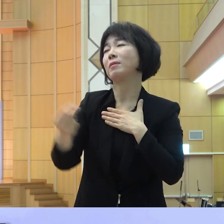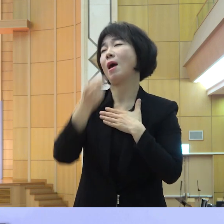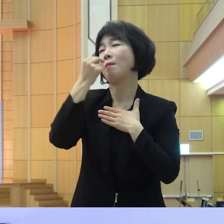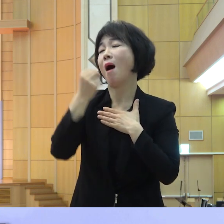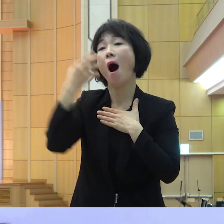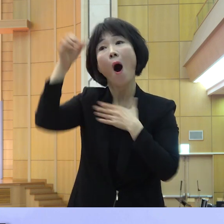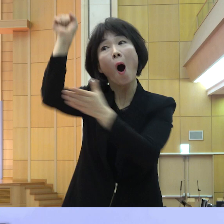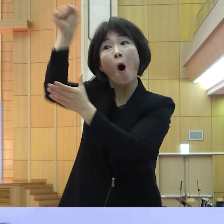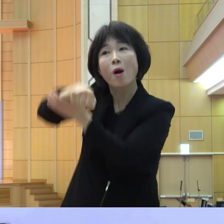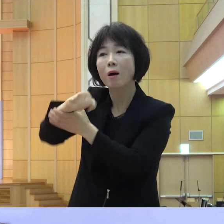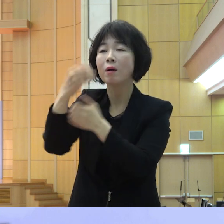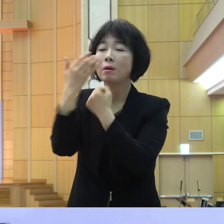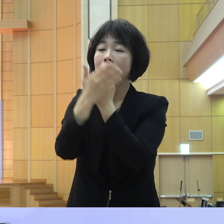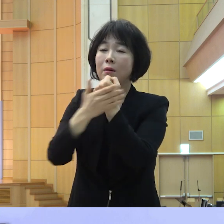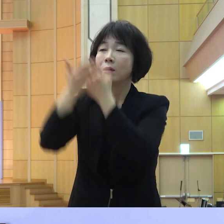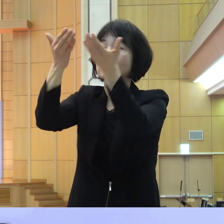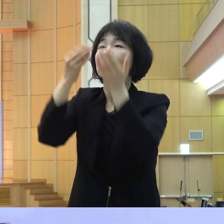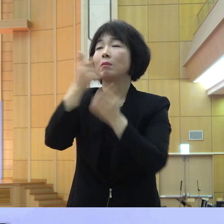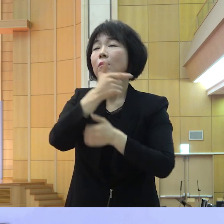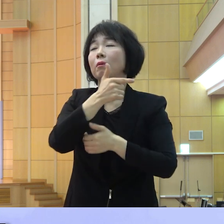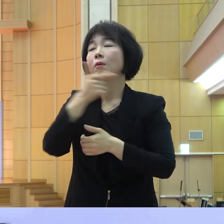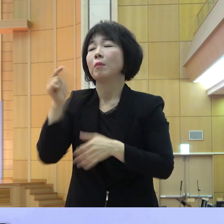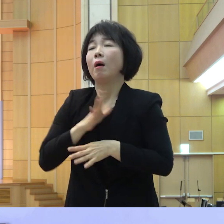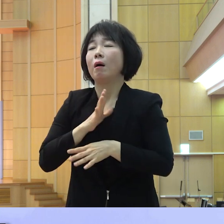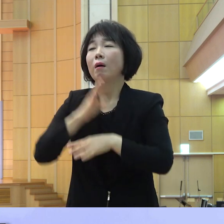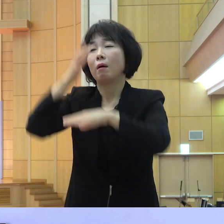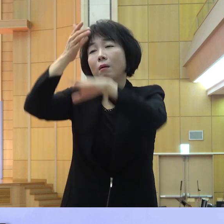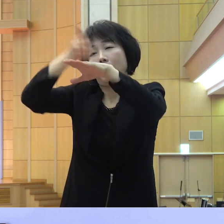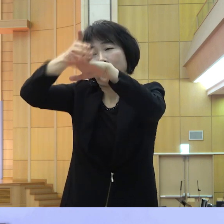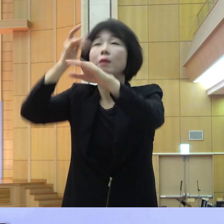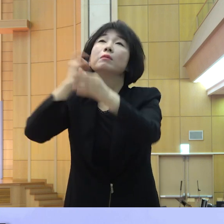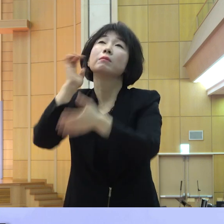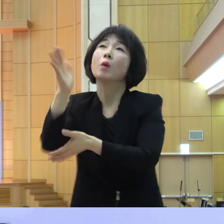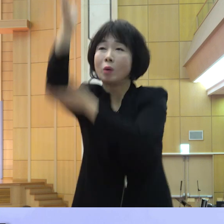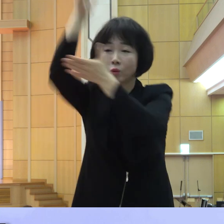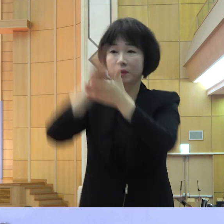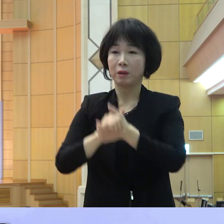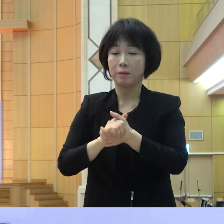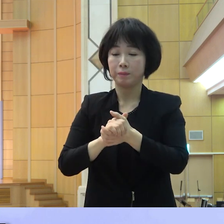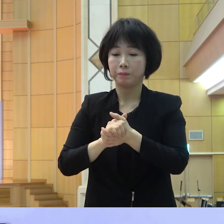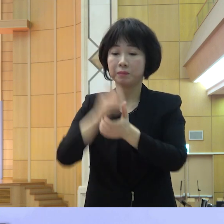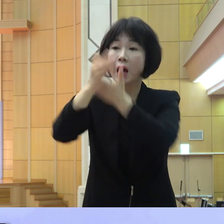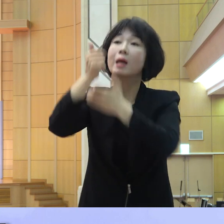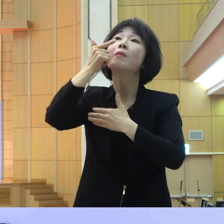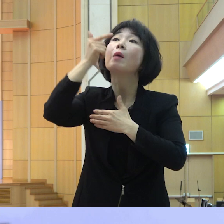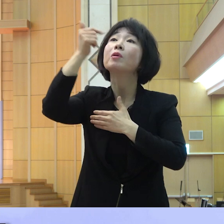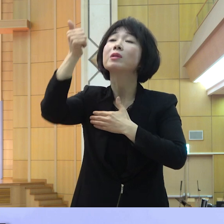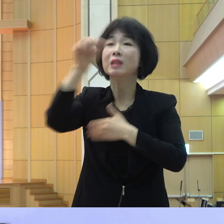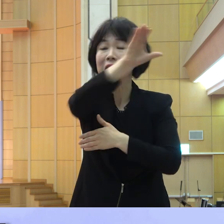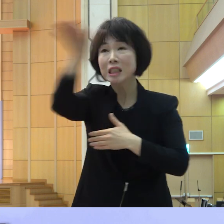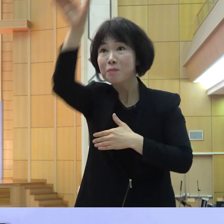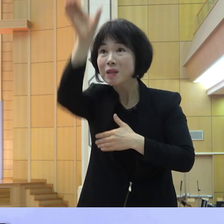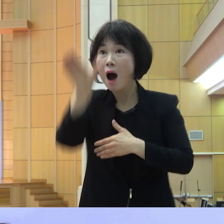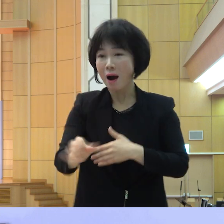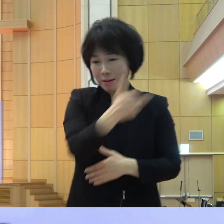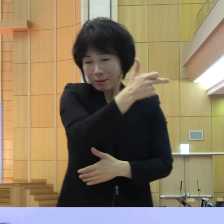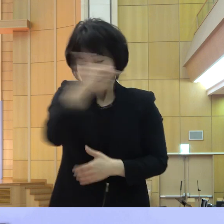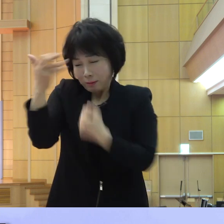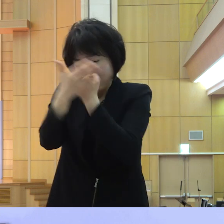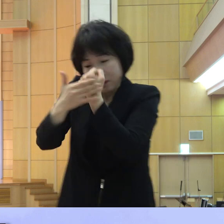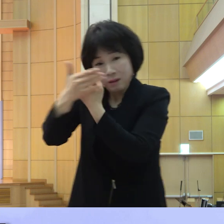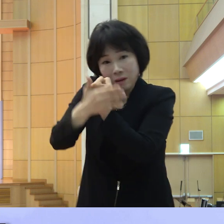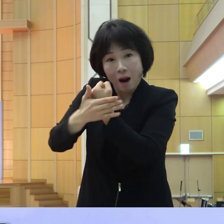수 있도록 은혜를 주신 너무나도 감사를 드립니다. 아버지 하나님, 그 십자가의 큰